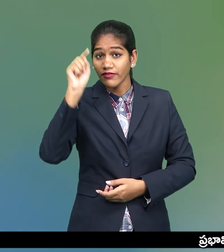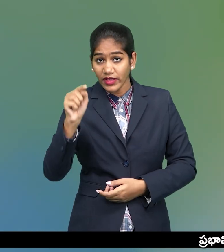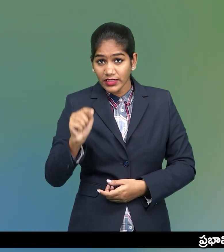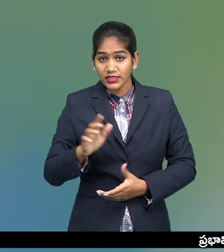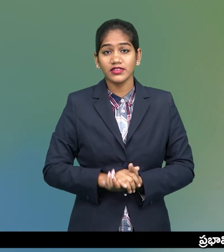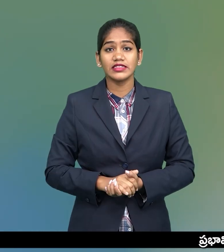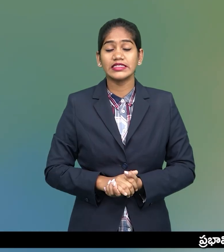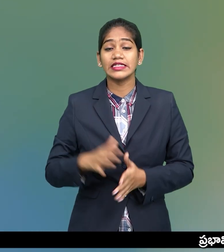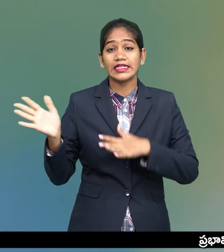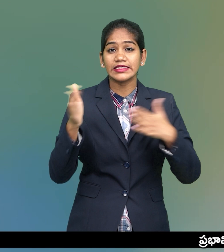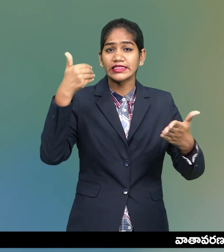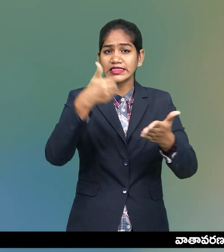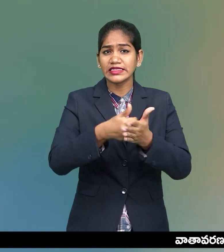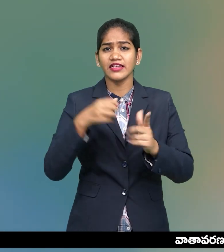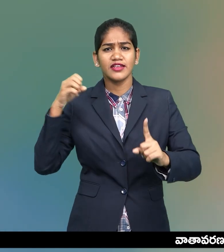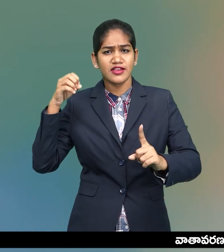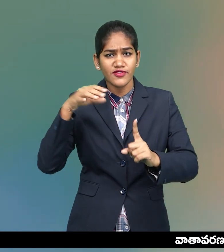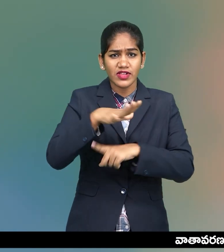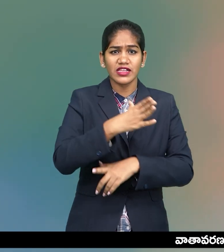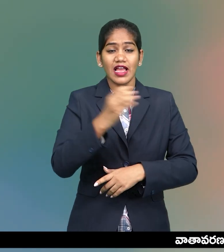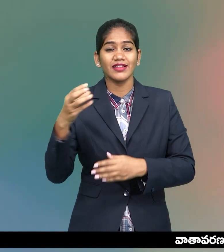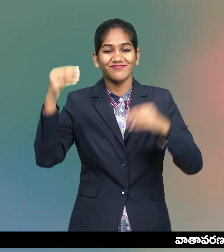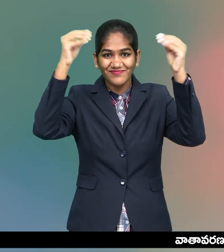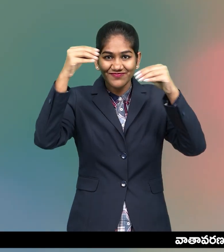ప్రభావితం చేసే అంశాలు వాతావరణం మరియు వాతావరణం.